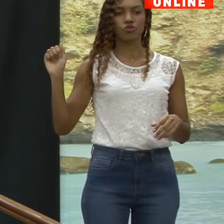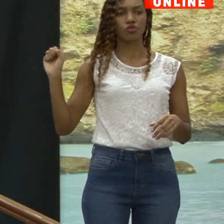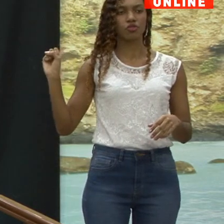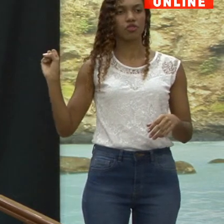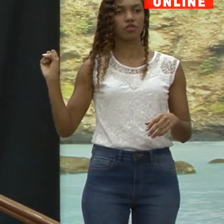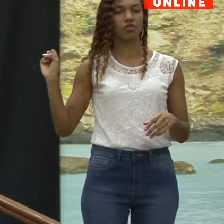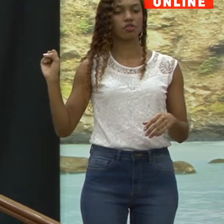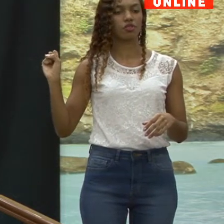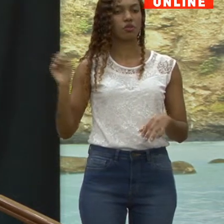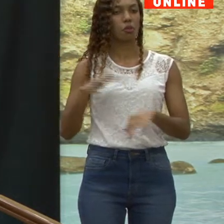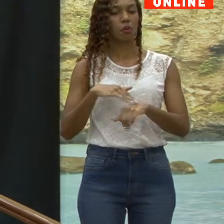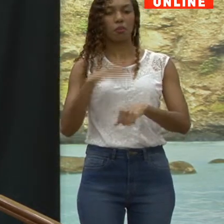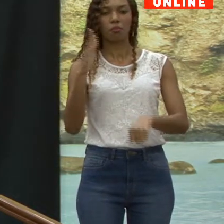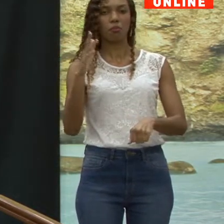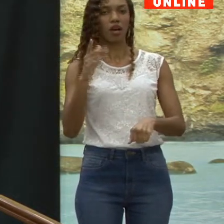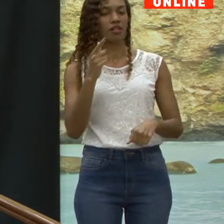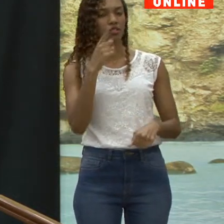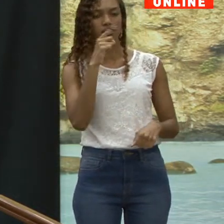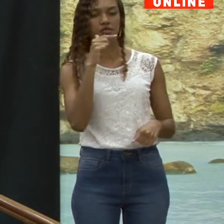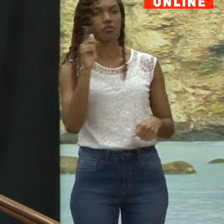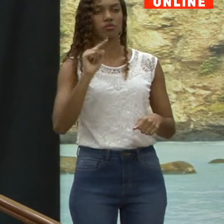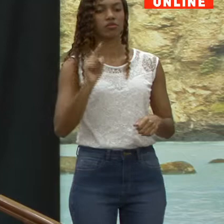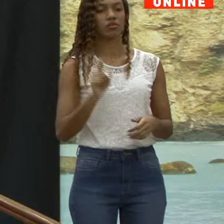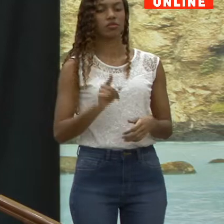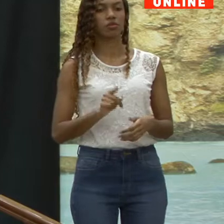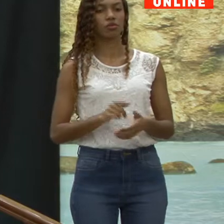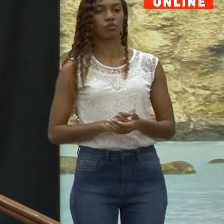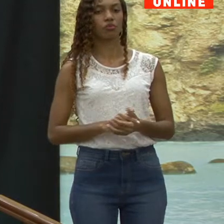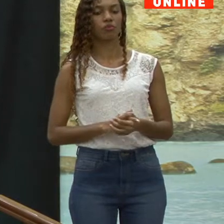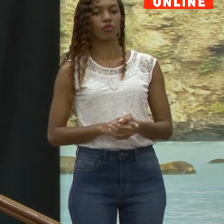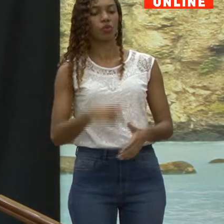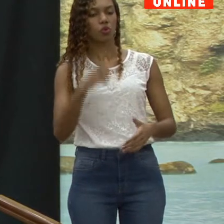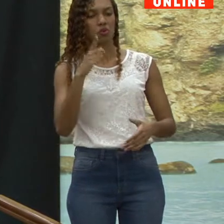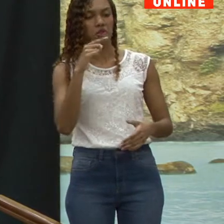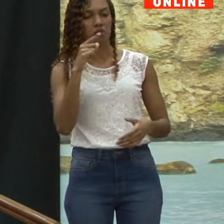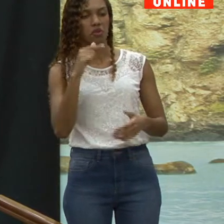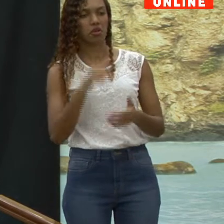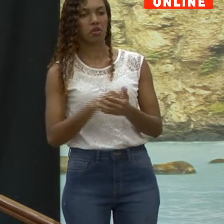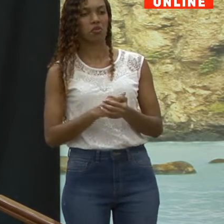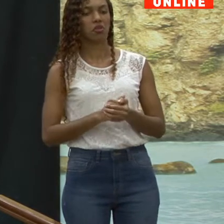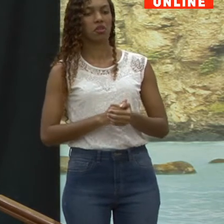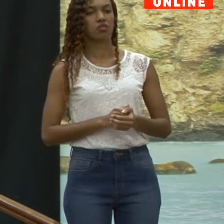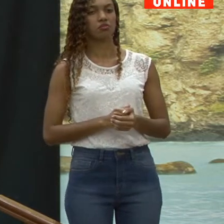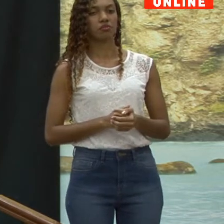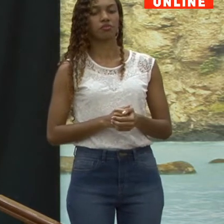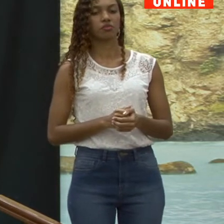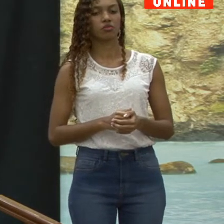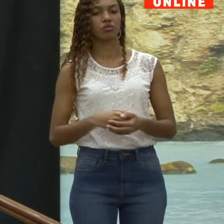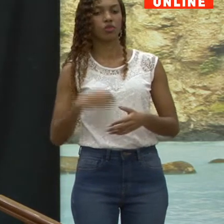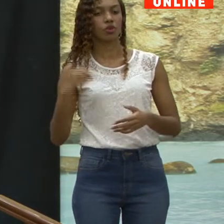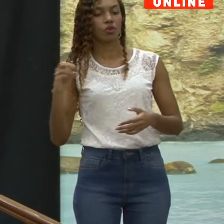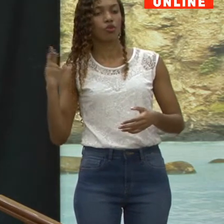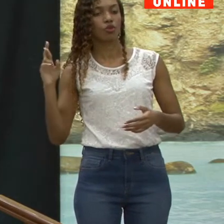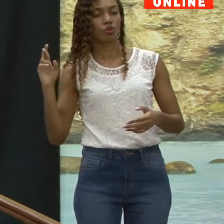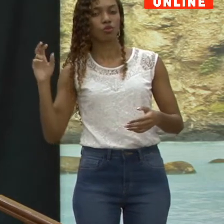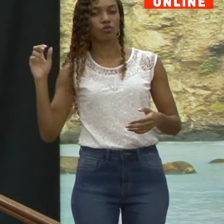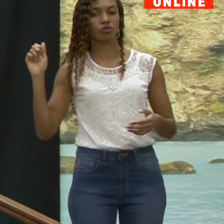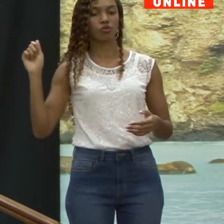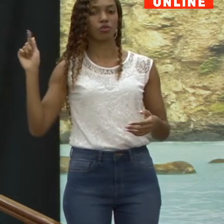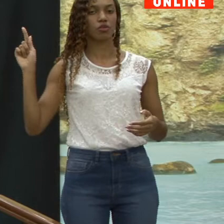água. Quando a água se esgota, o nosso organismo vai buscar água no